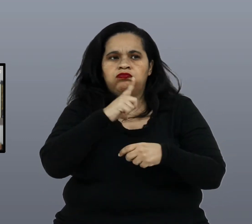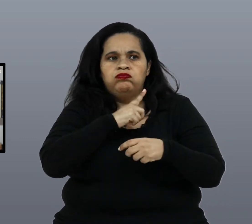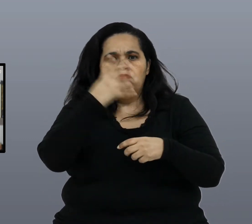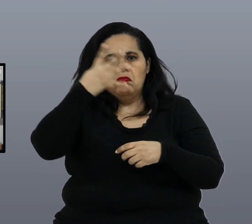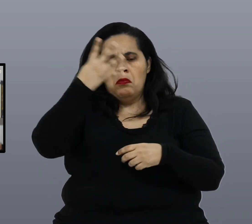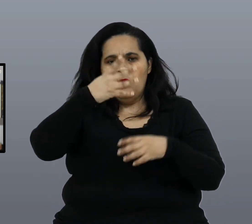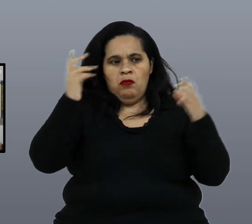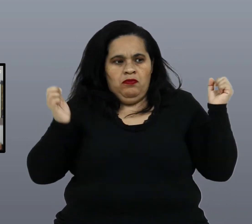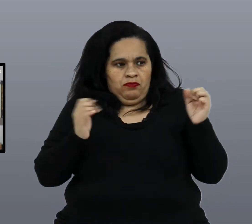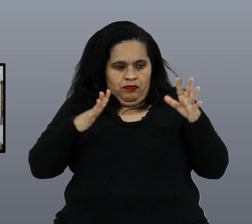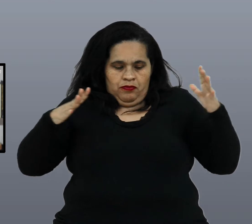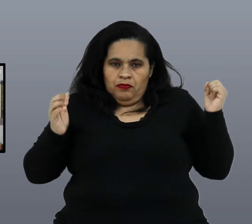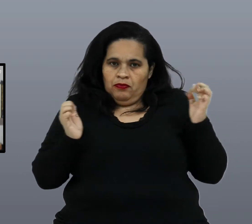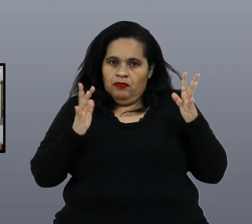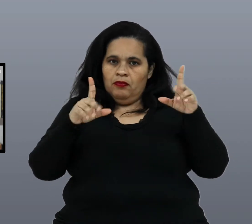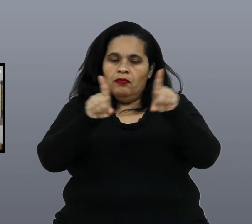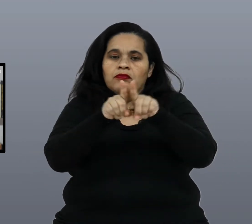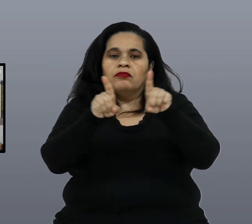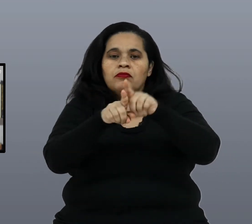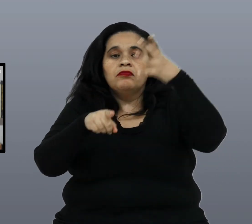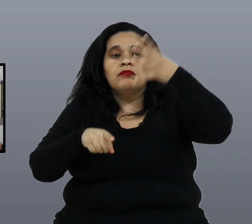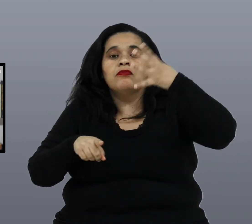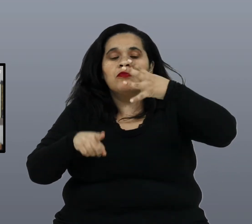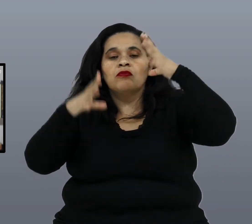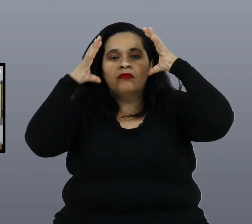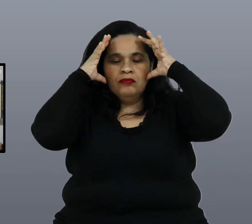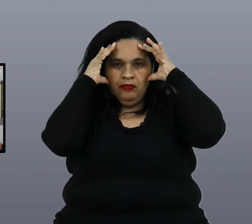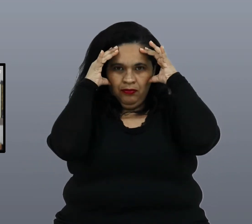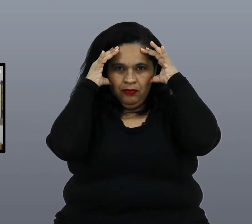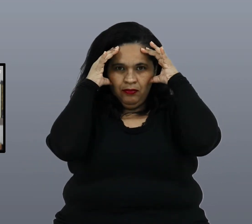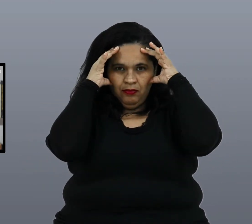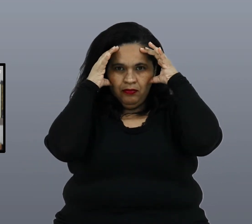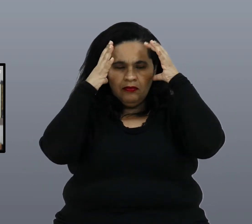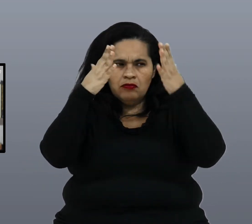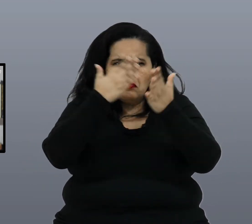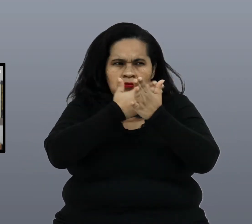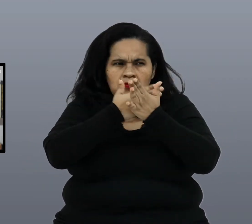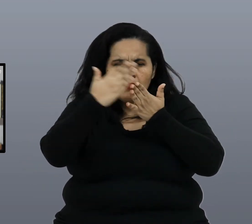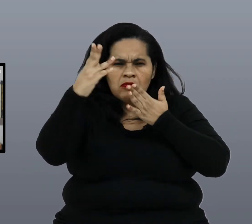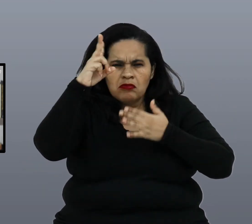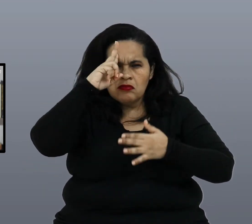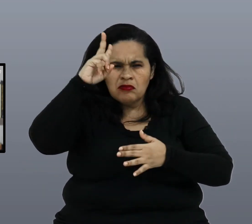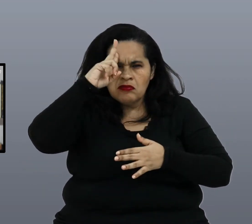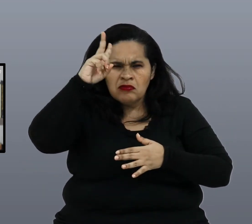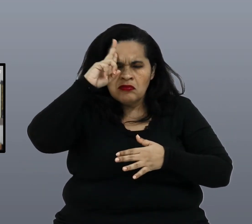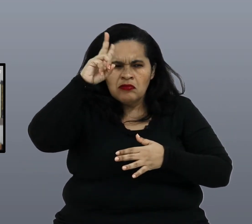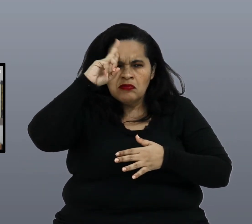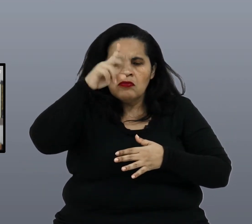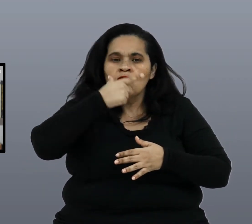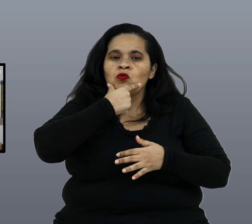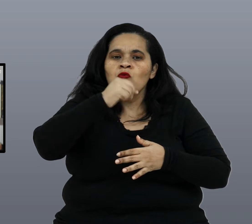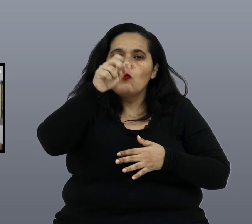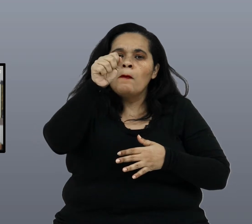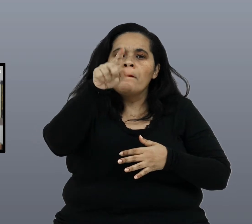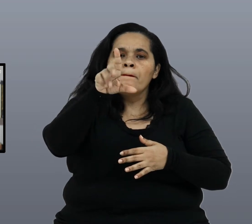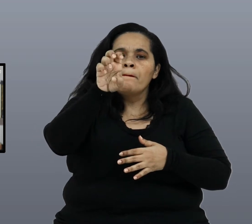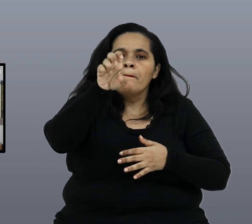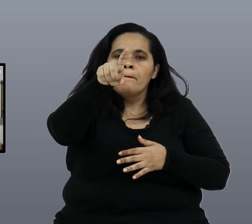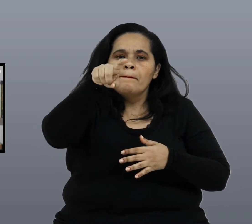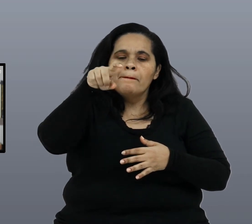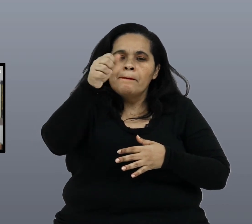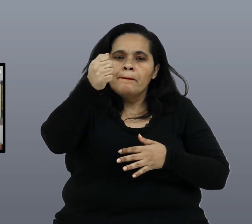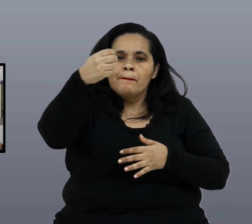isso representa? Isso nos faz lembrar que na história Alexandre conquista tudo isso